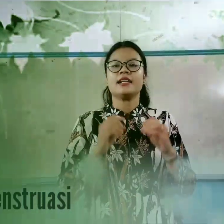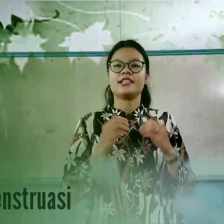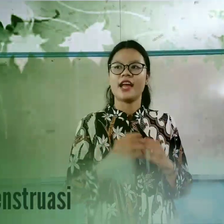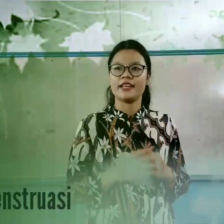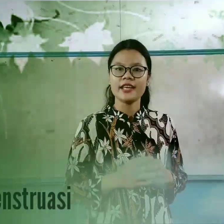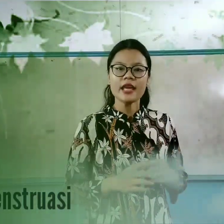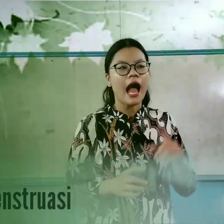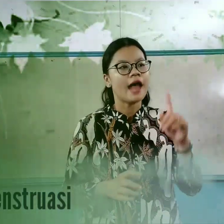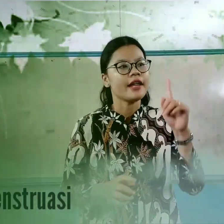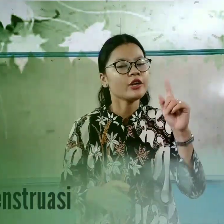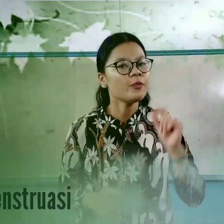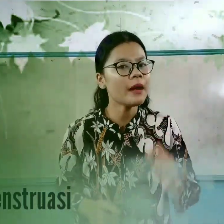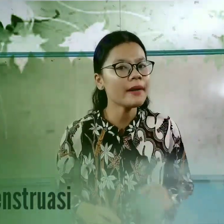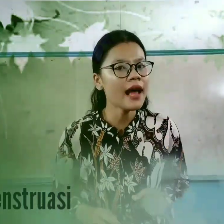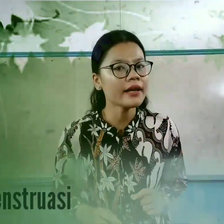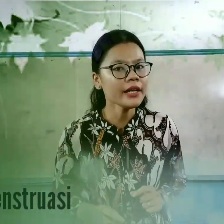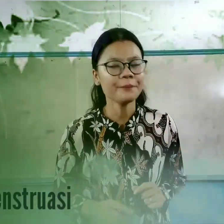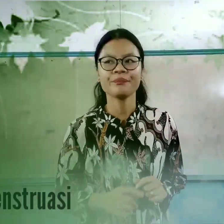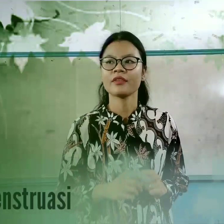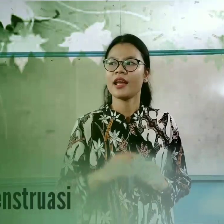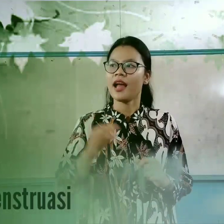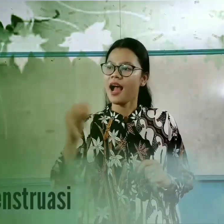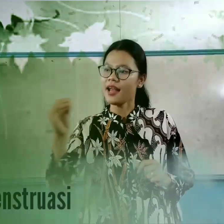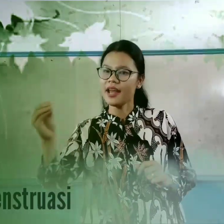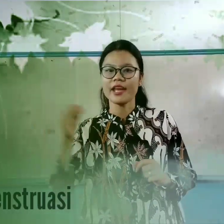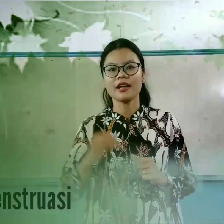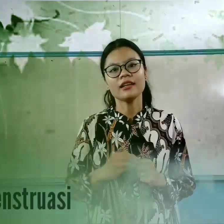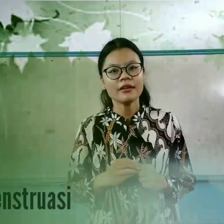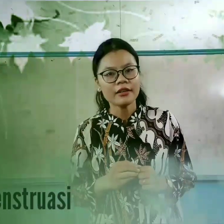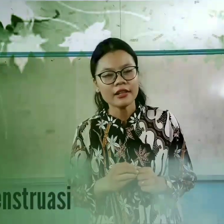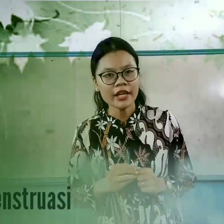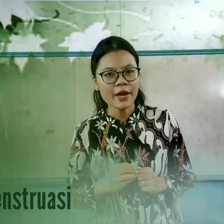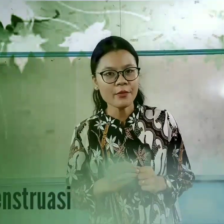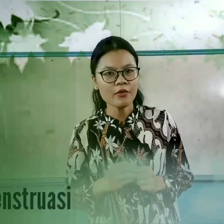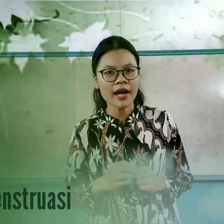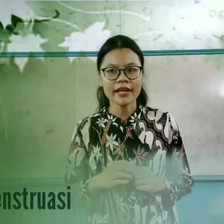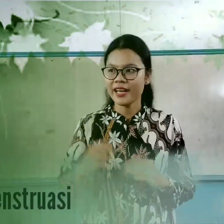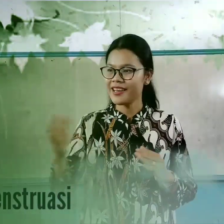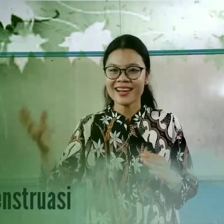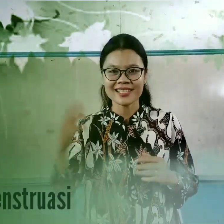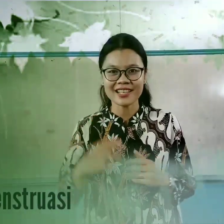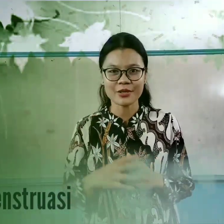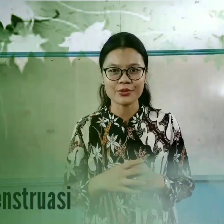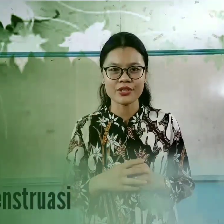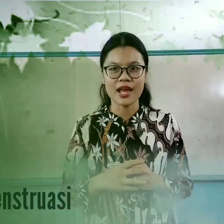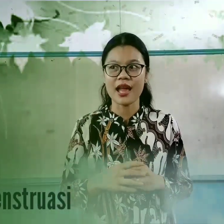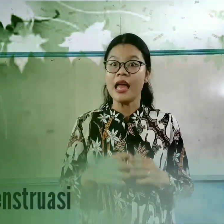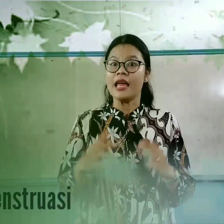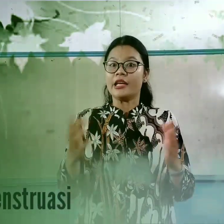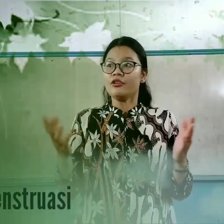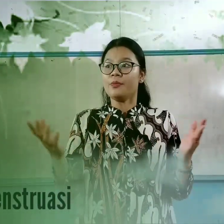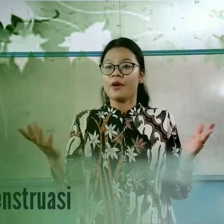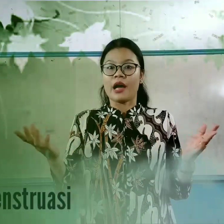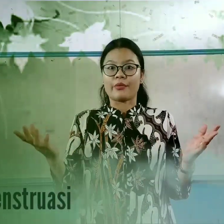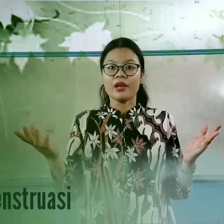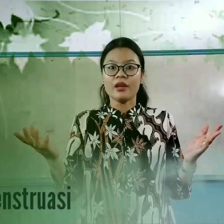jadi ada yang 28 hari, ada yang 30 hari dan seterusnya. Itu dipengaruhi